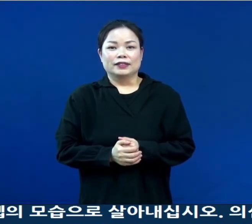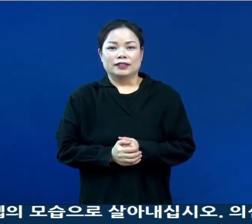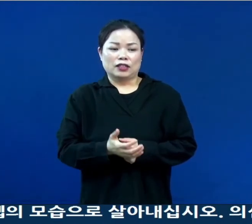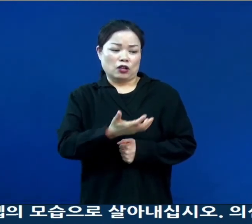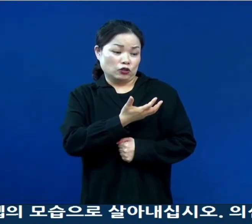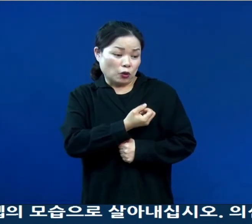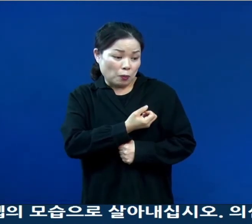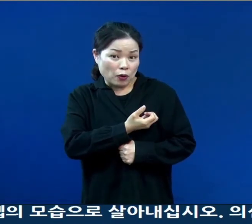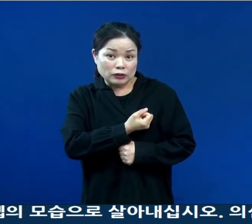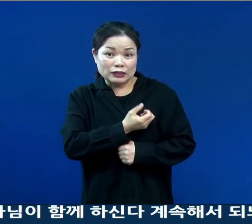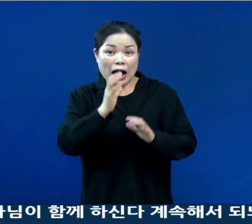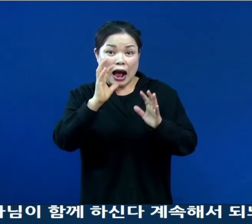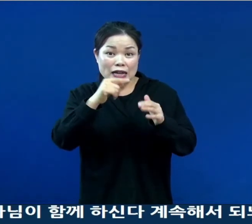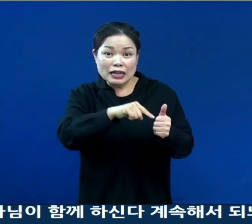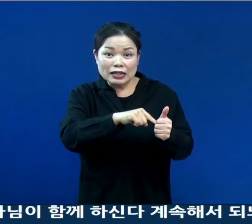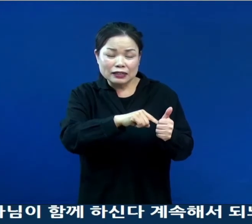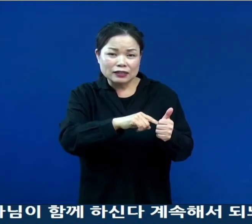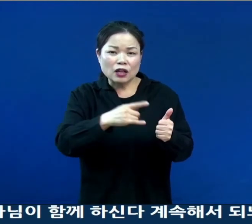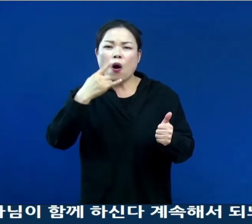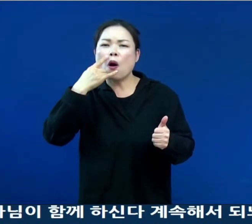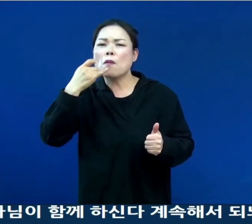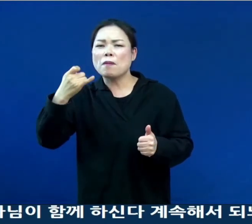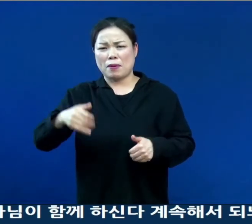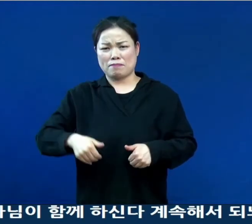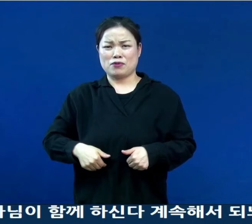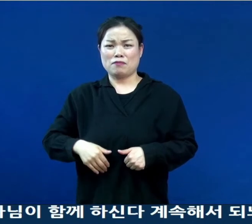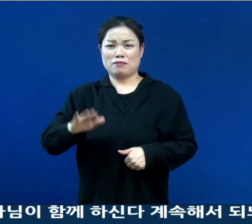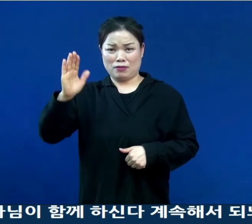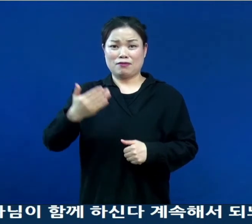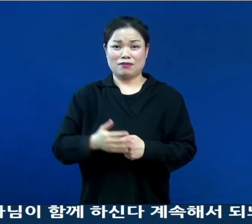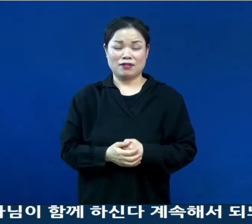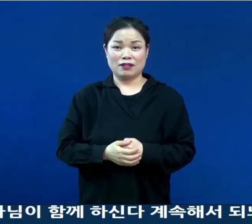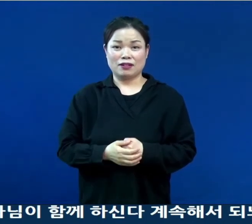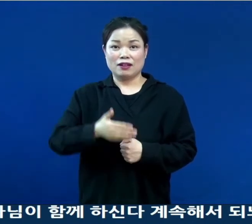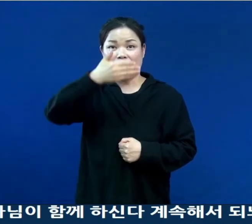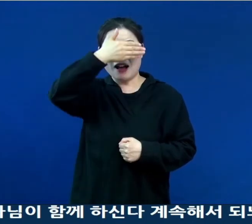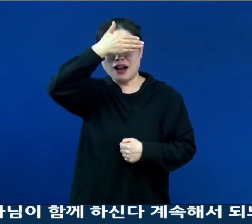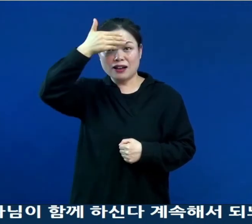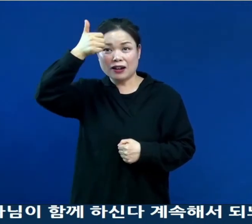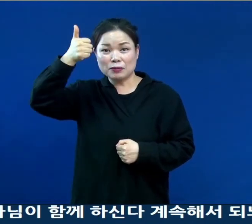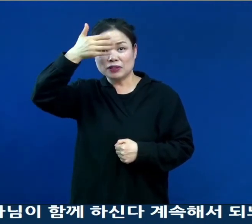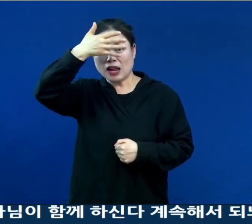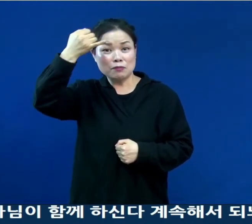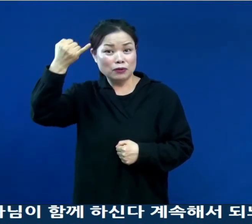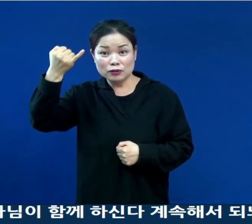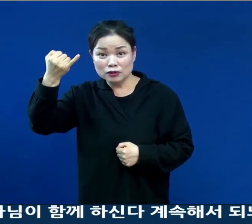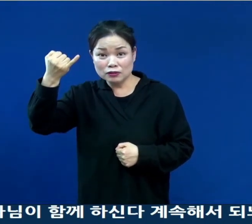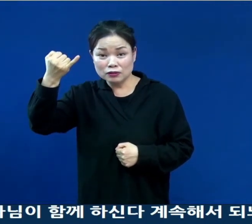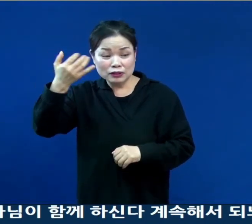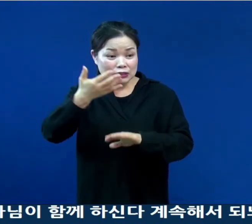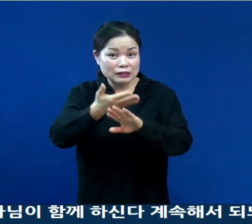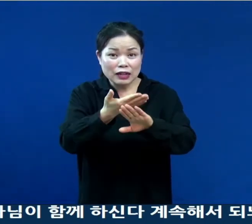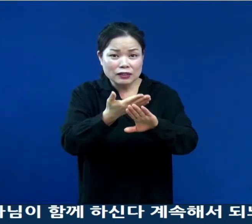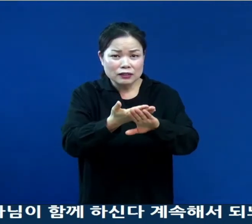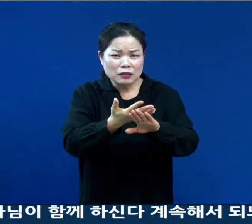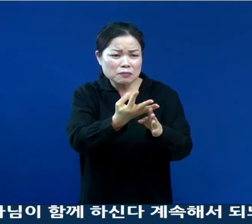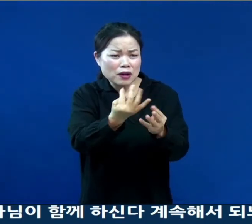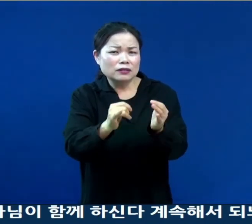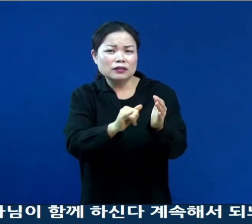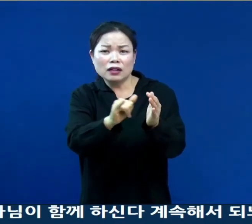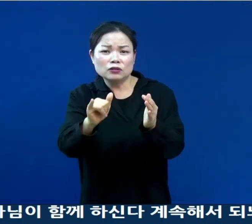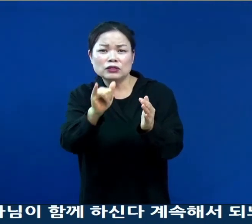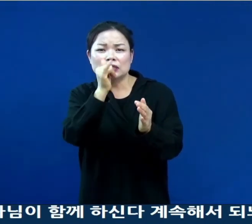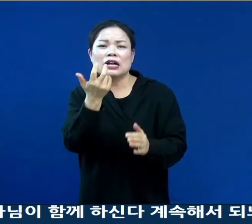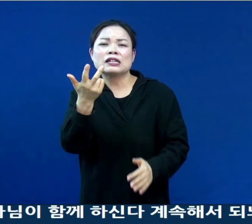젖먹이 아기에게는 그냥 엄마만 있으면 됩니다. 할아버지도 할머니도 다른 많은 가족들이